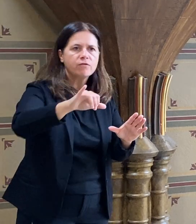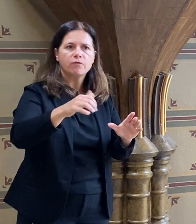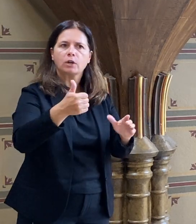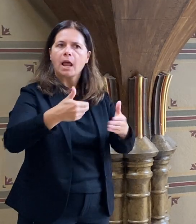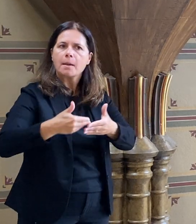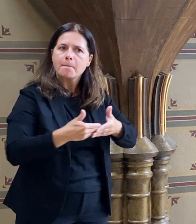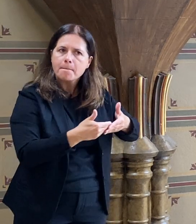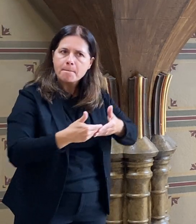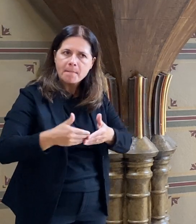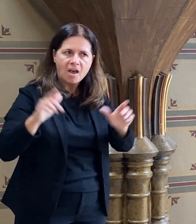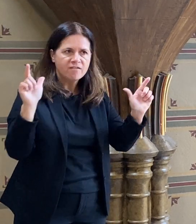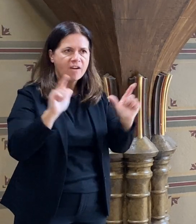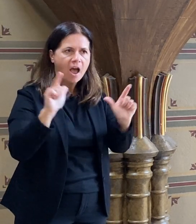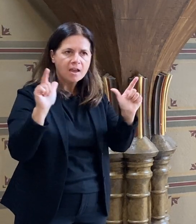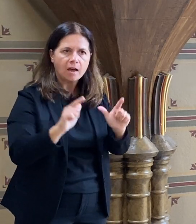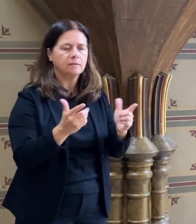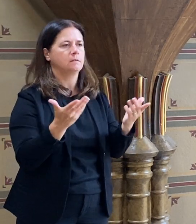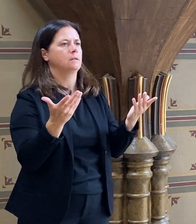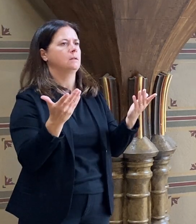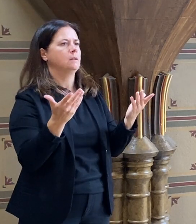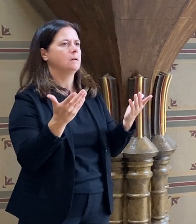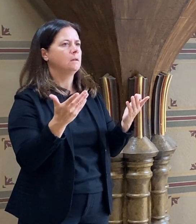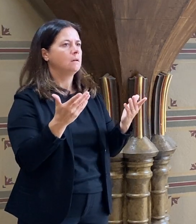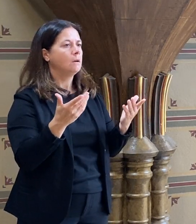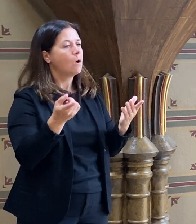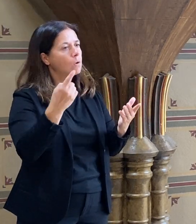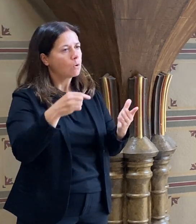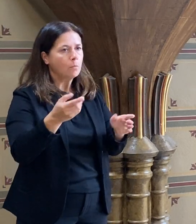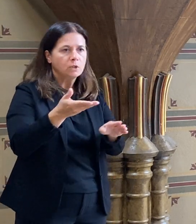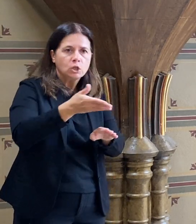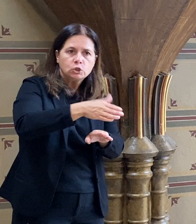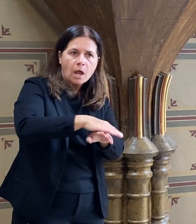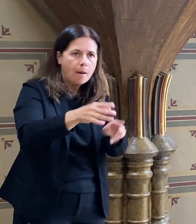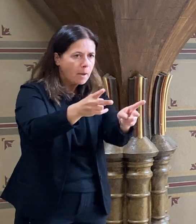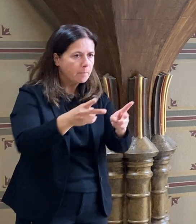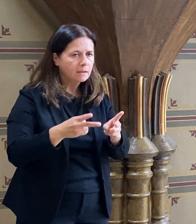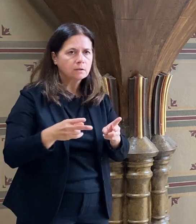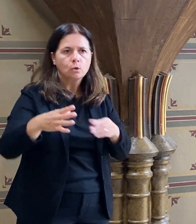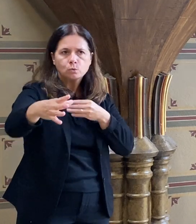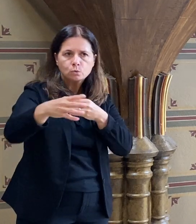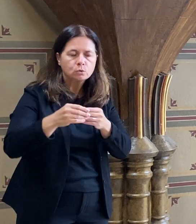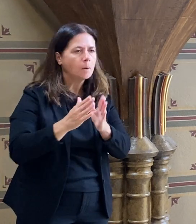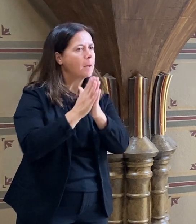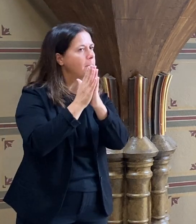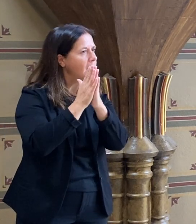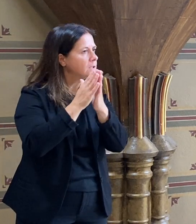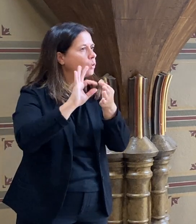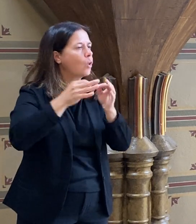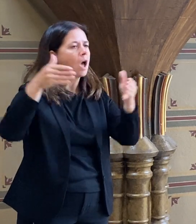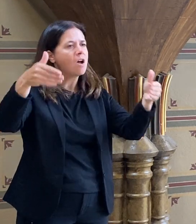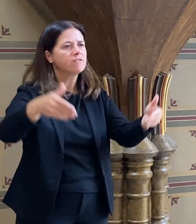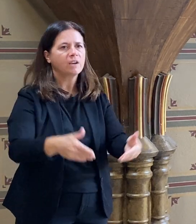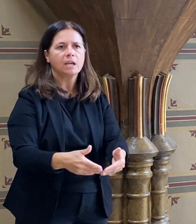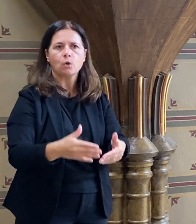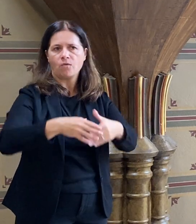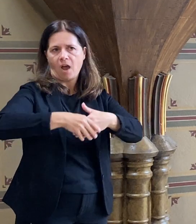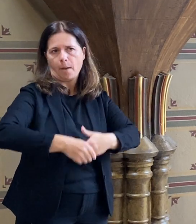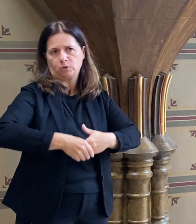feiern, wenn wir am Sterbebett beten oder am Friedhof Abschied